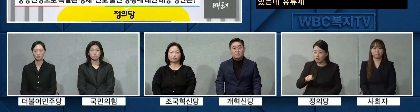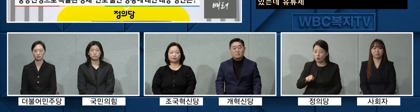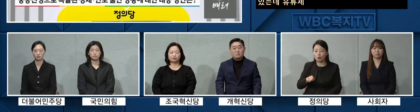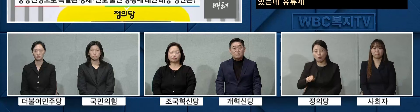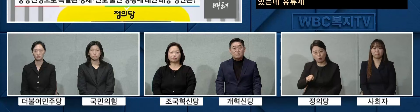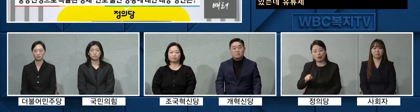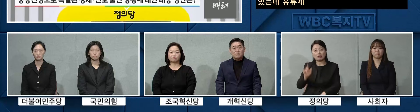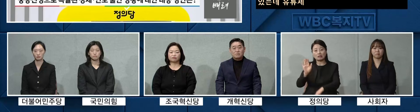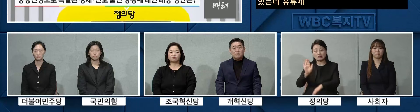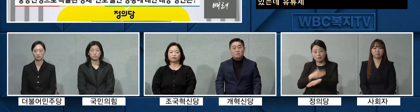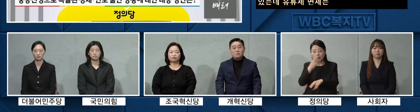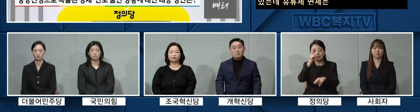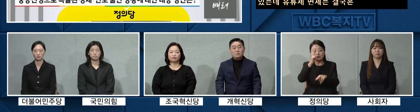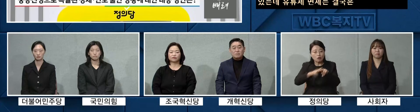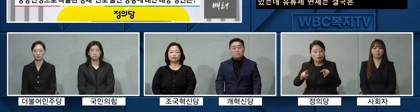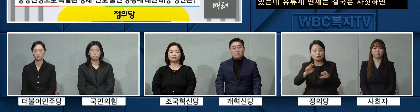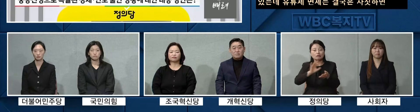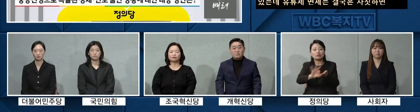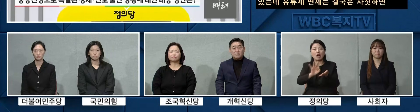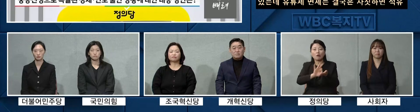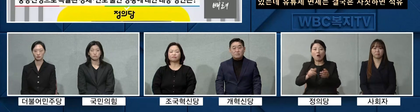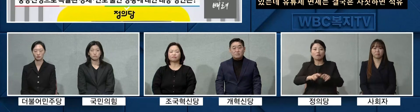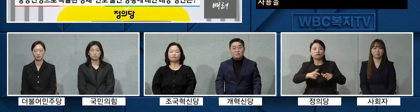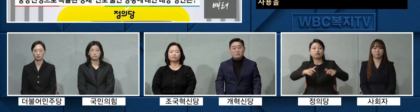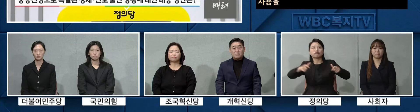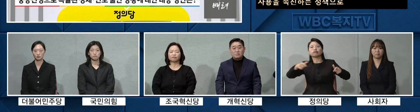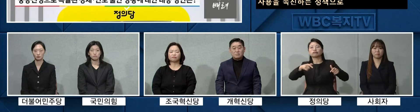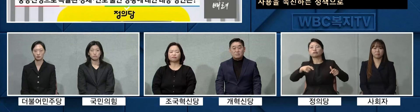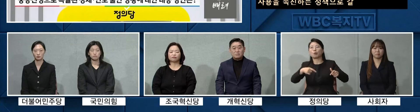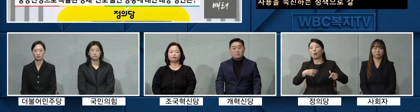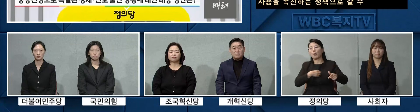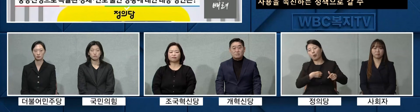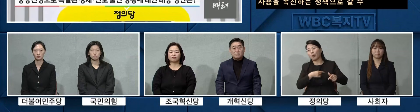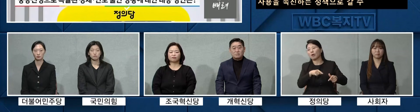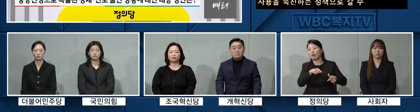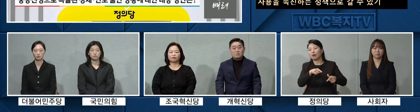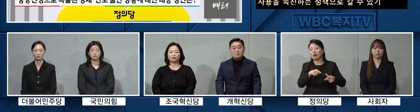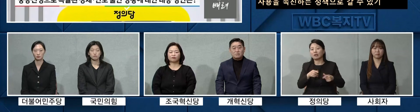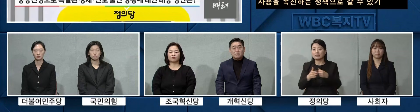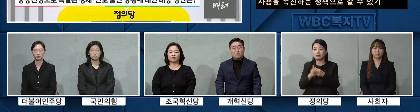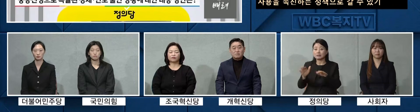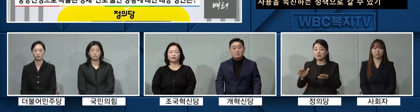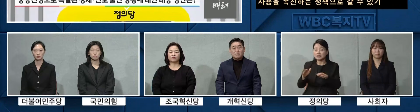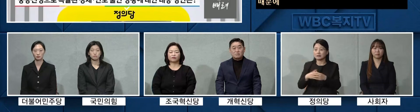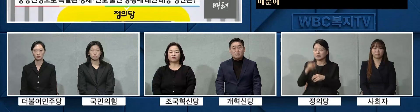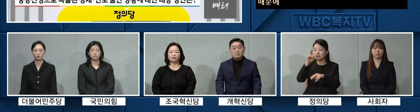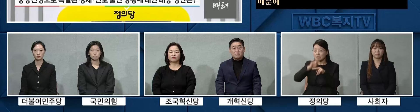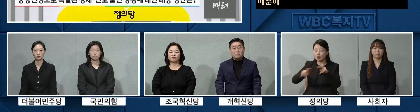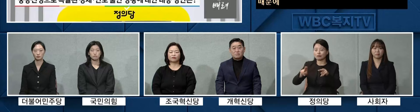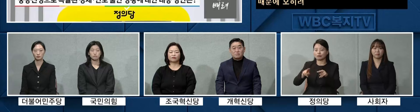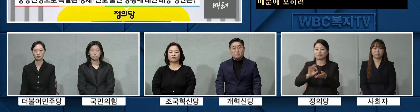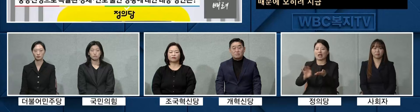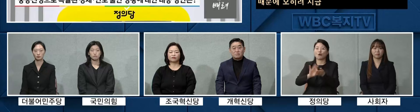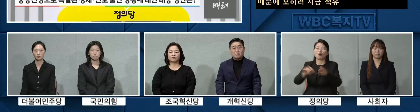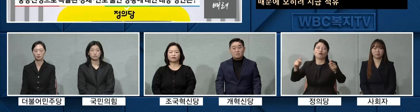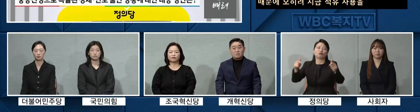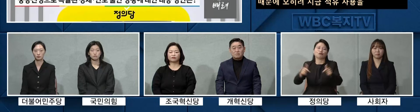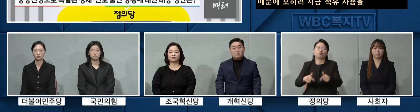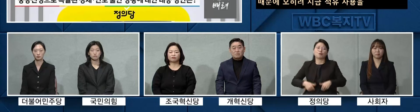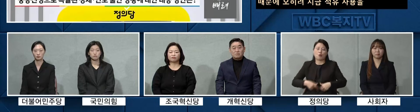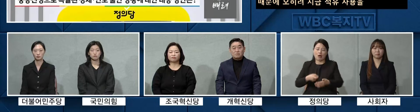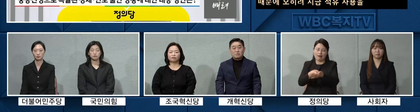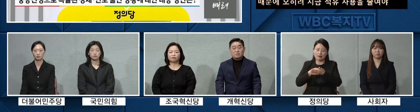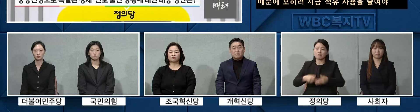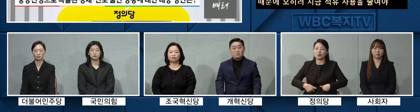자칫하면 석유 사용을 촉진하는 정책으로 갈 수가 있기 때문에 오히려 지금 석유 사용을 줄여야 되는 이 지금